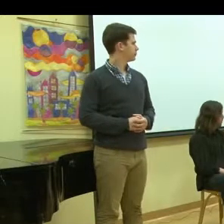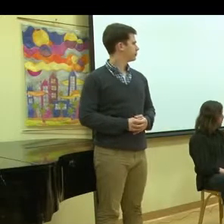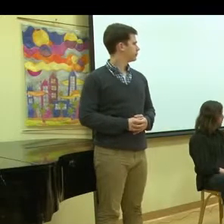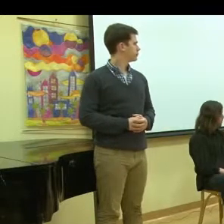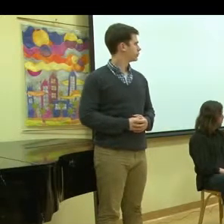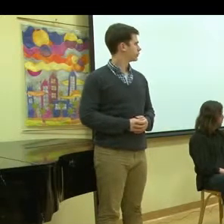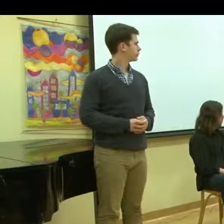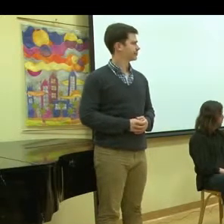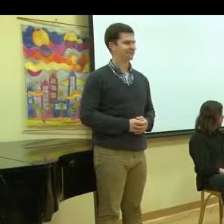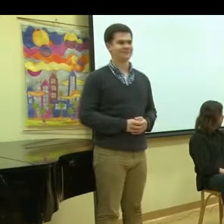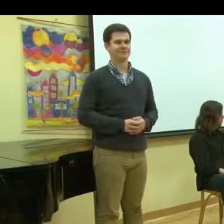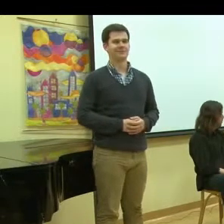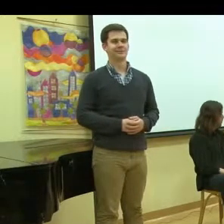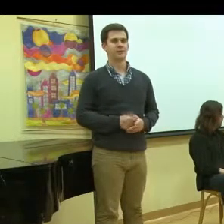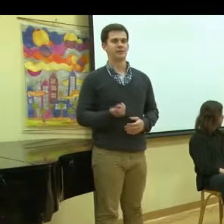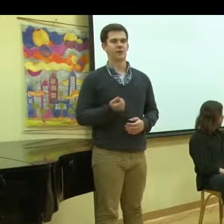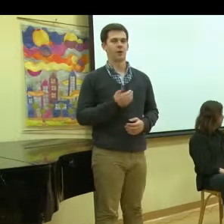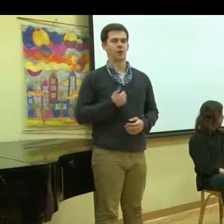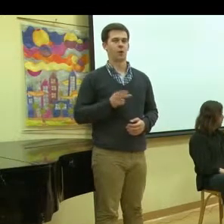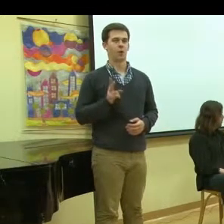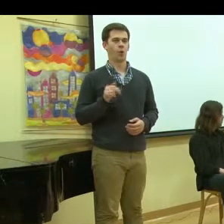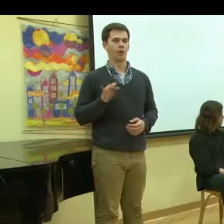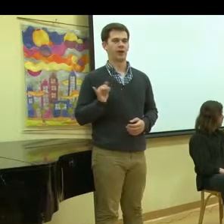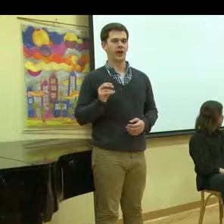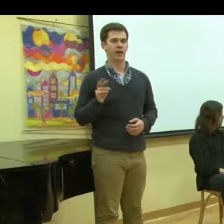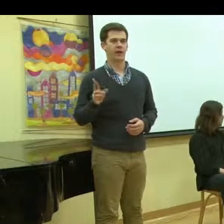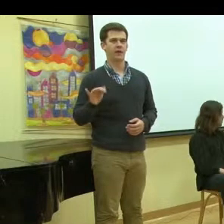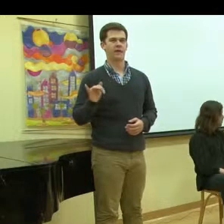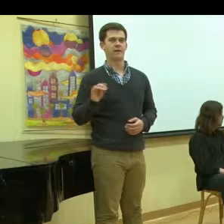en Curio Rajapke, habla